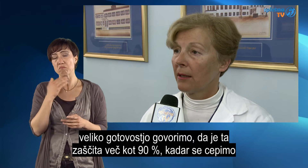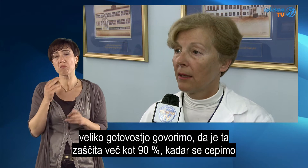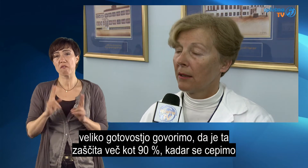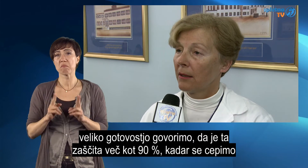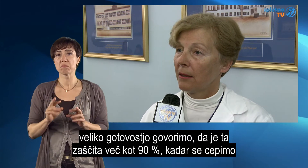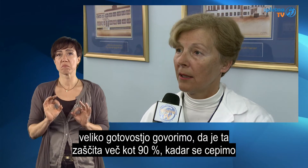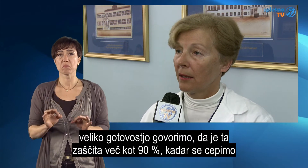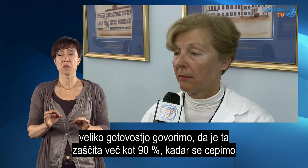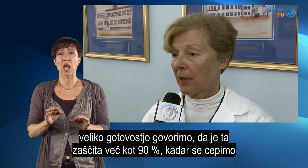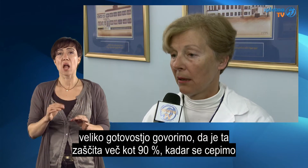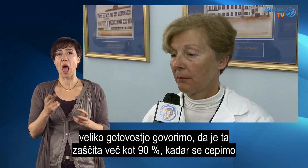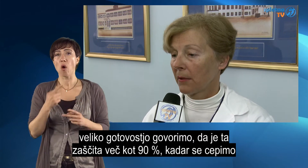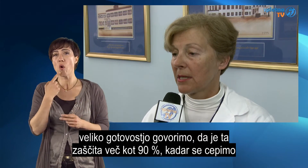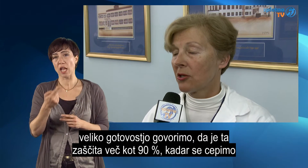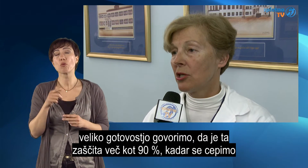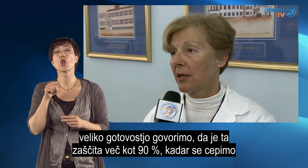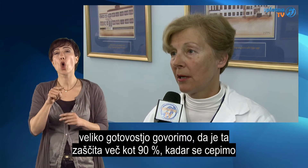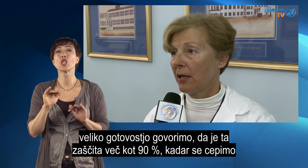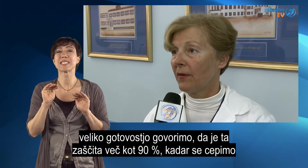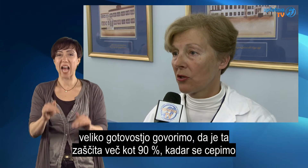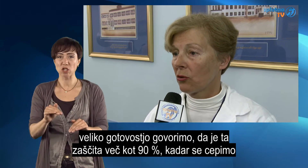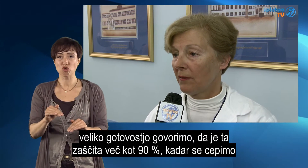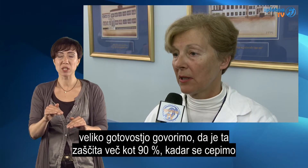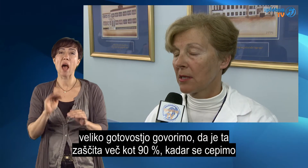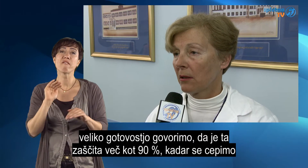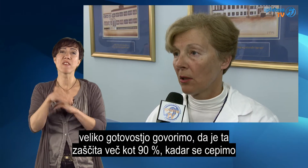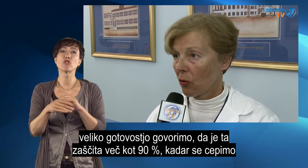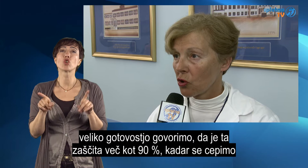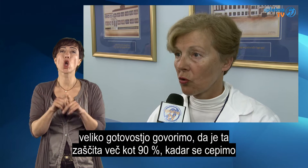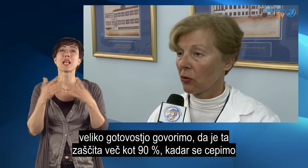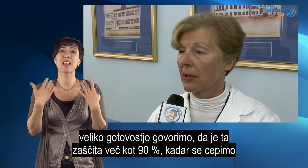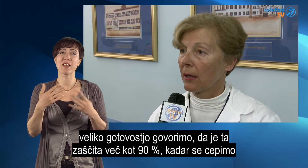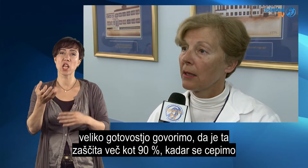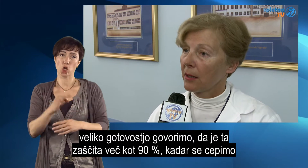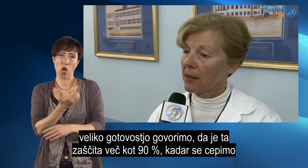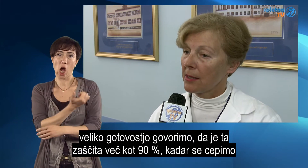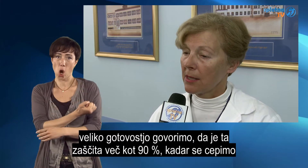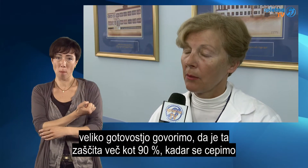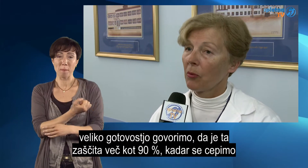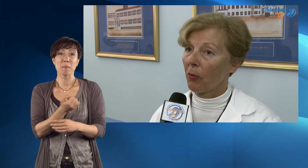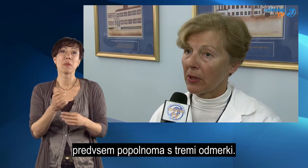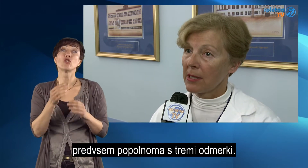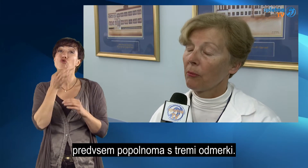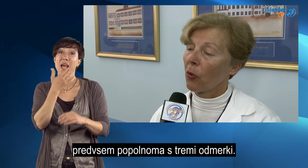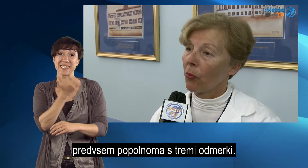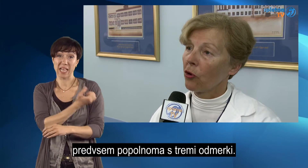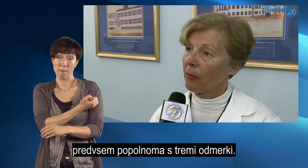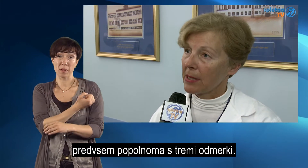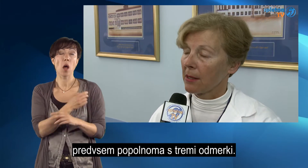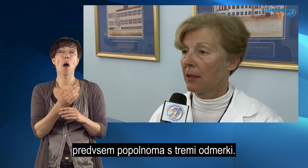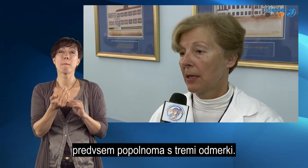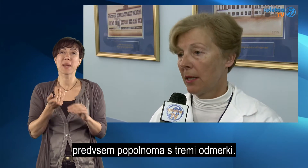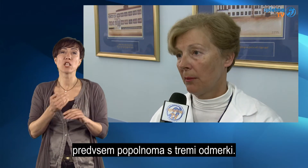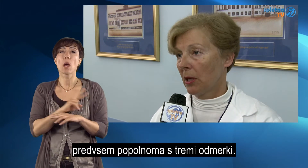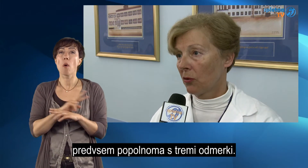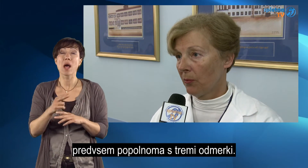da je ta zaščita nekje več kot 90%, kadar se cepimo, predvsem popolnoma